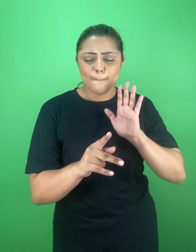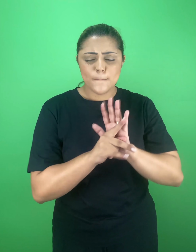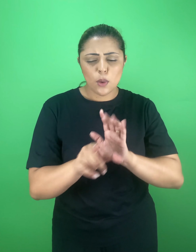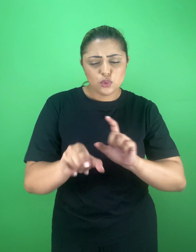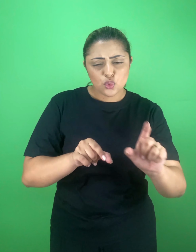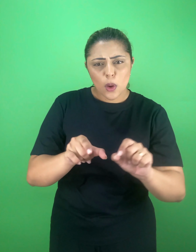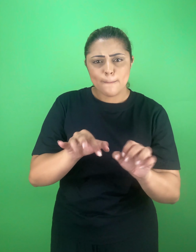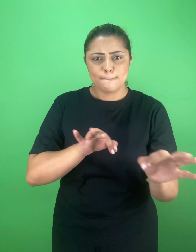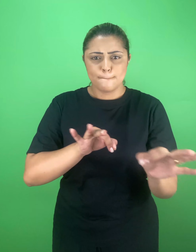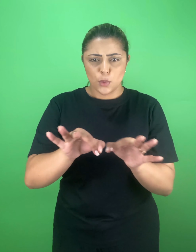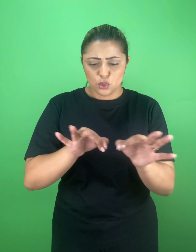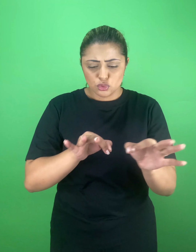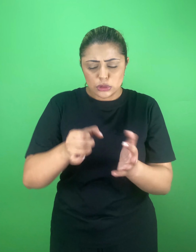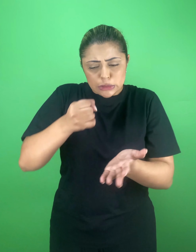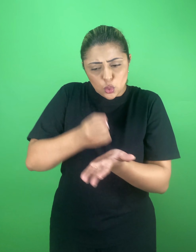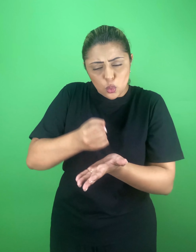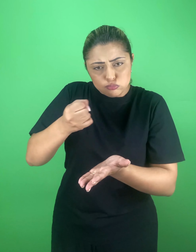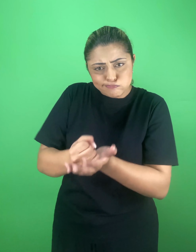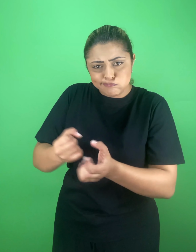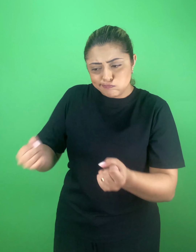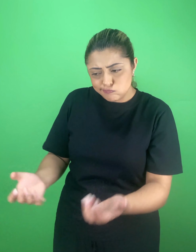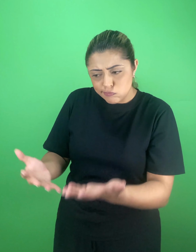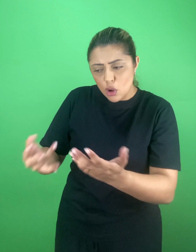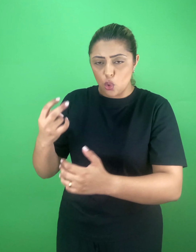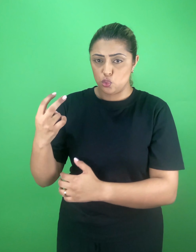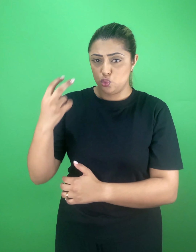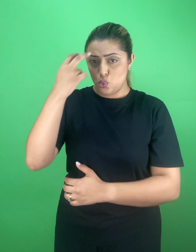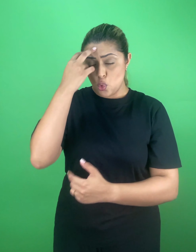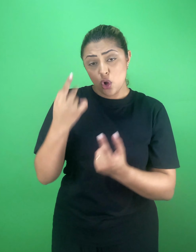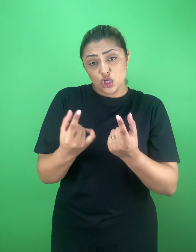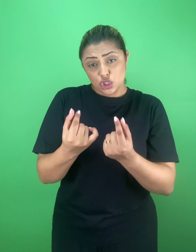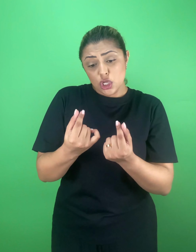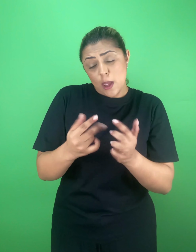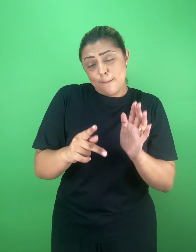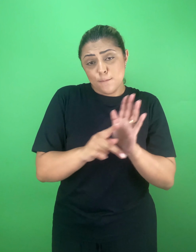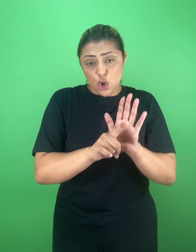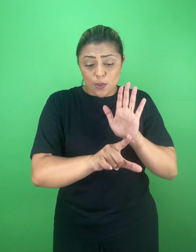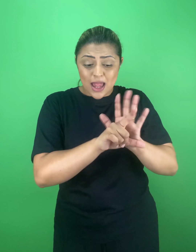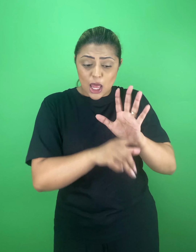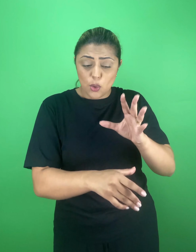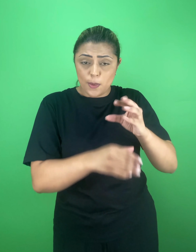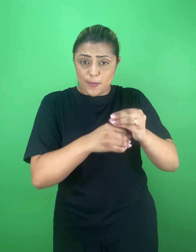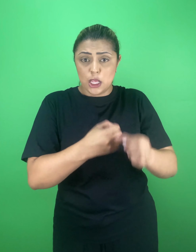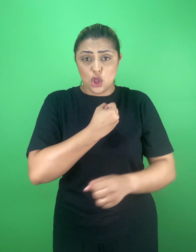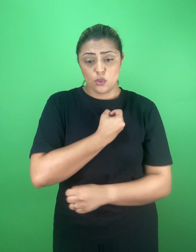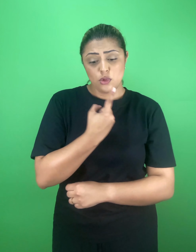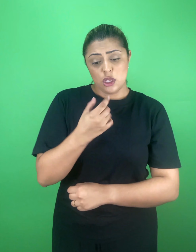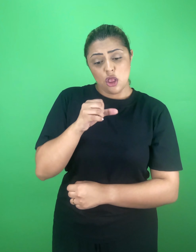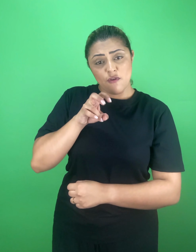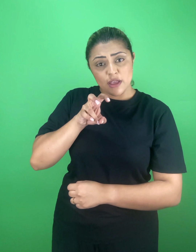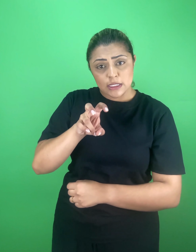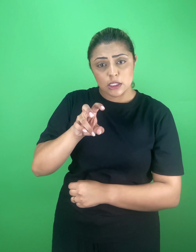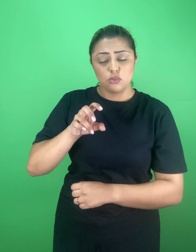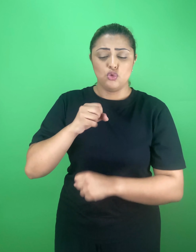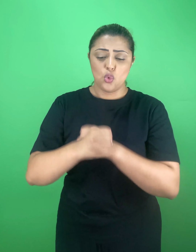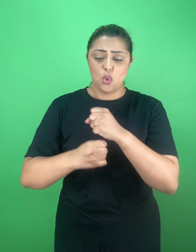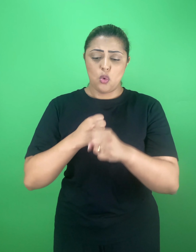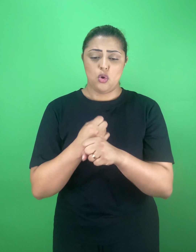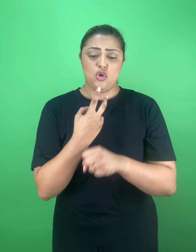para firmar termo de execução cultural com recursos da Lei Complementar nº 195 de 2022